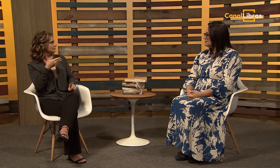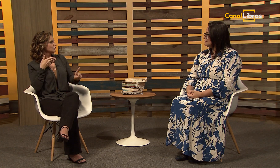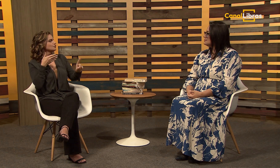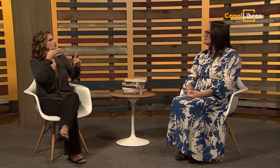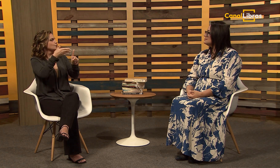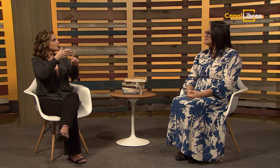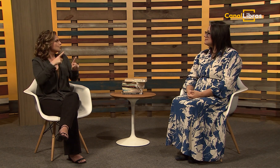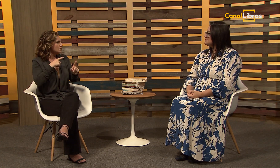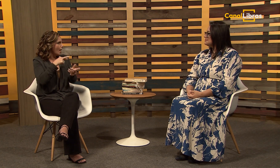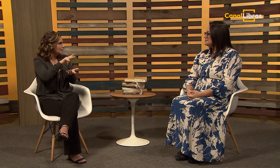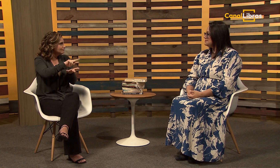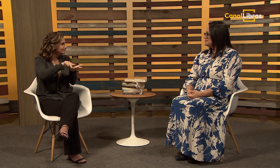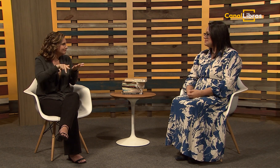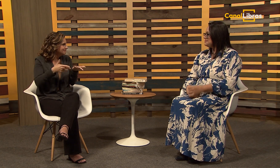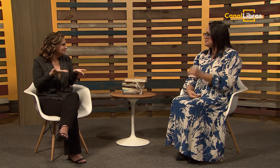futuras?